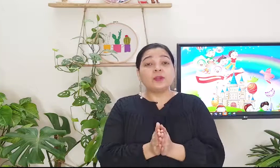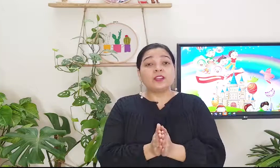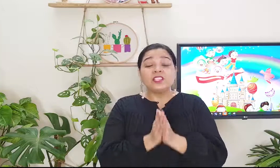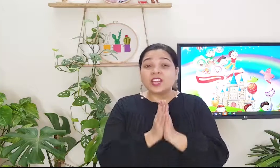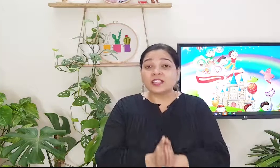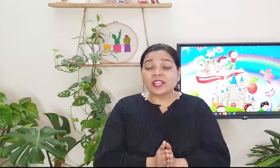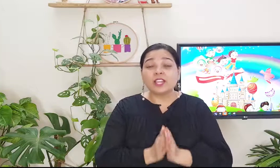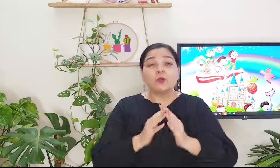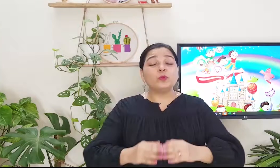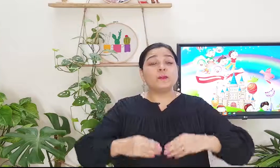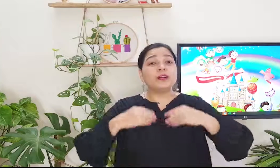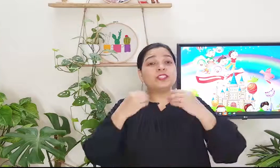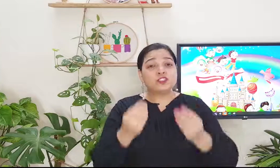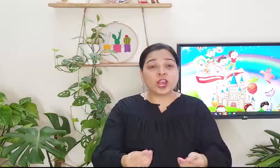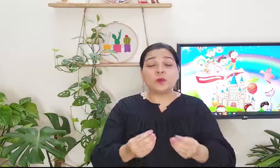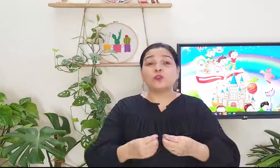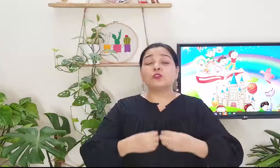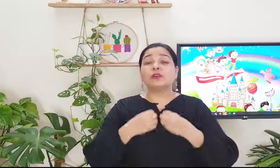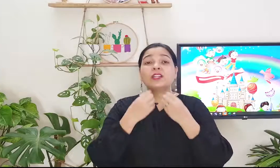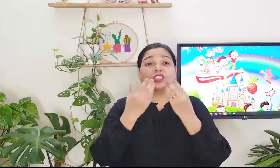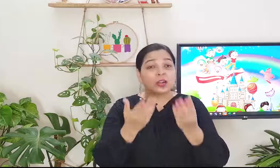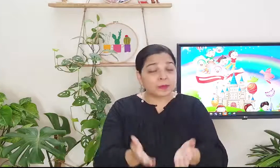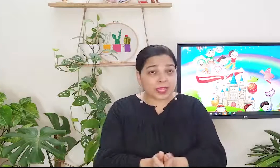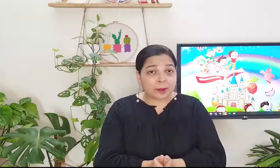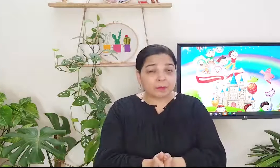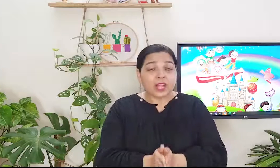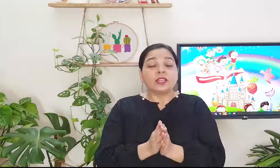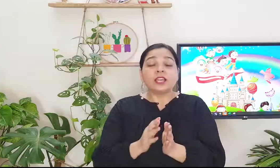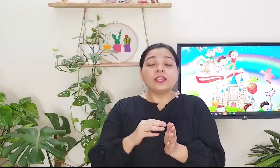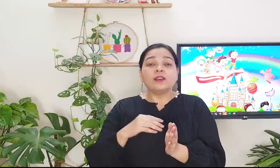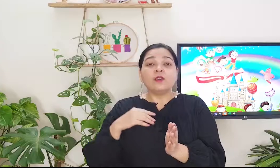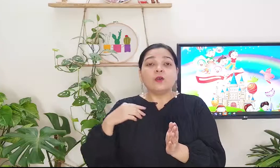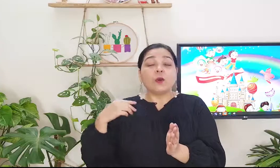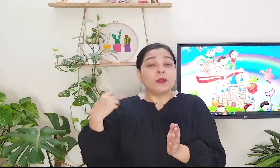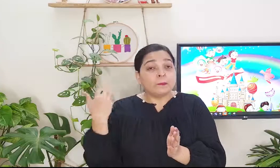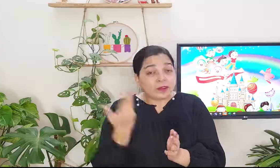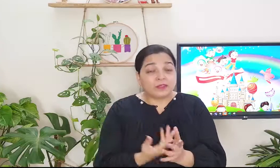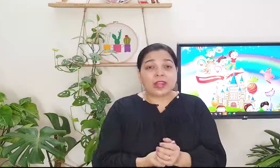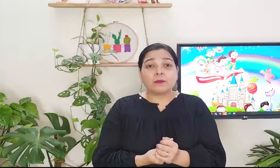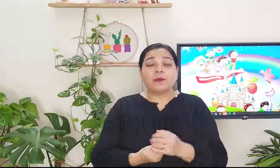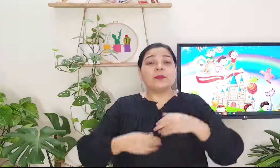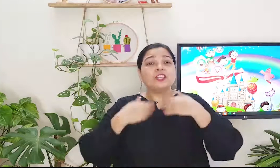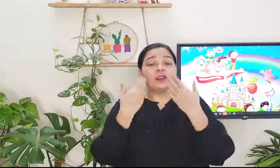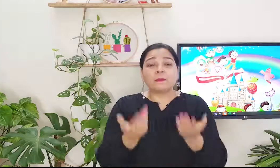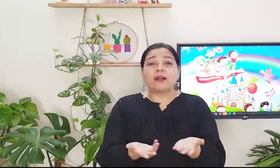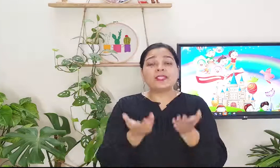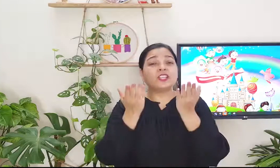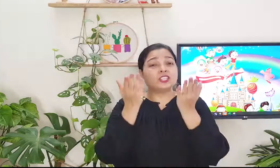চেয়েছিল কেউ সেখানে যাক আর তাদেরকে সুসমাচারকে শোনাক, তারা মনকে বদলে ঈশ্বরের কাছে এসে